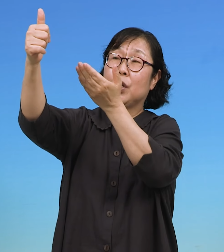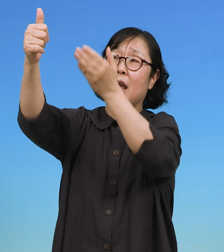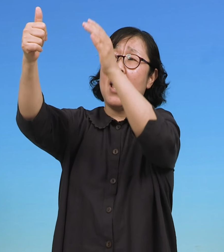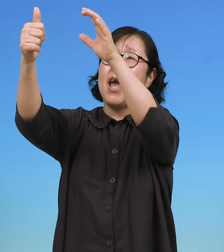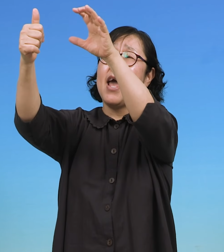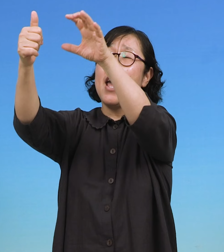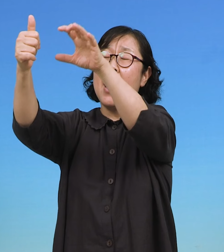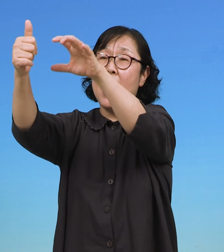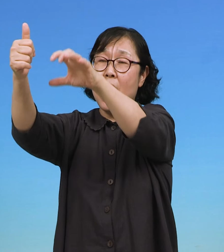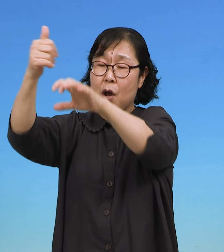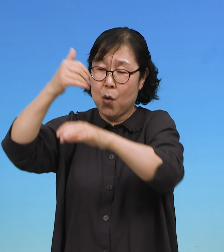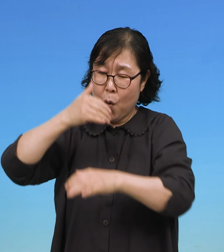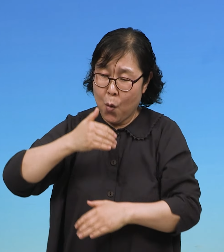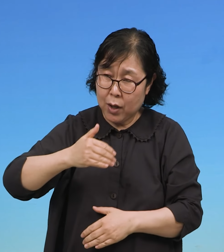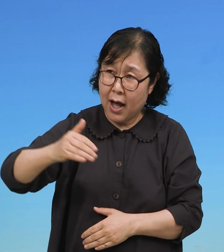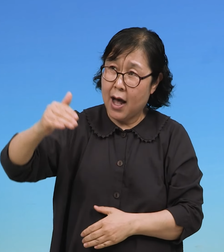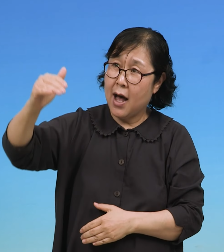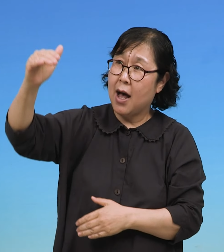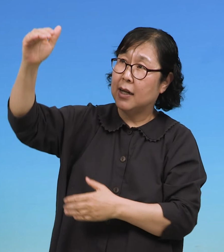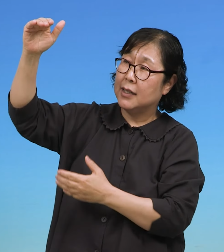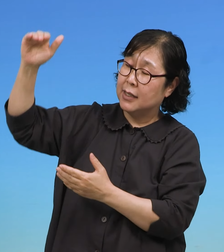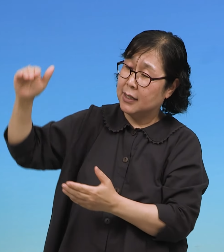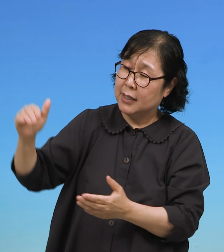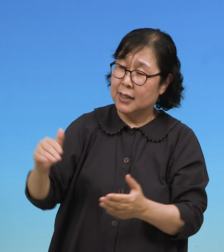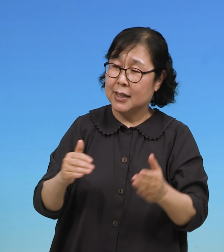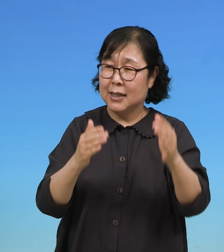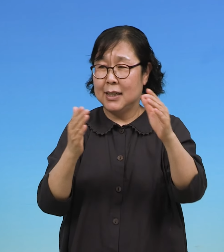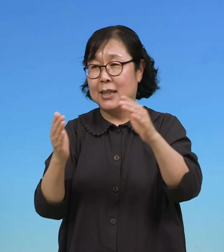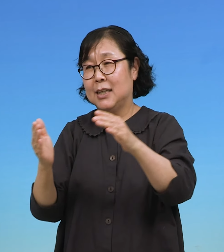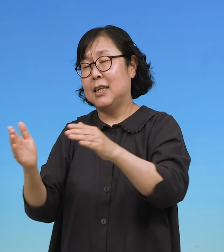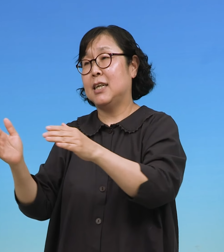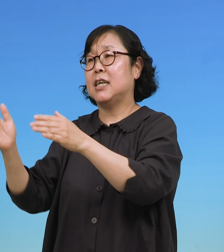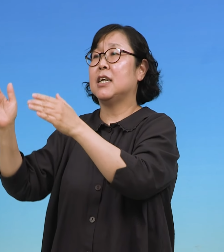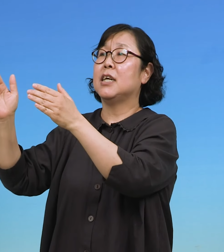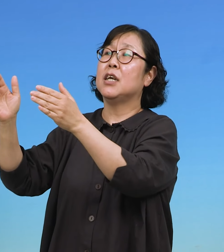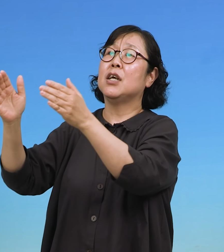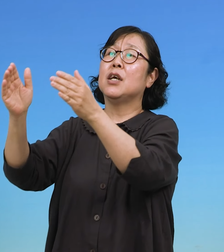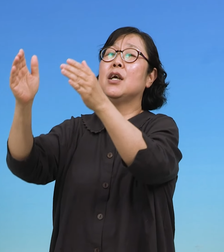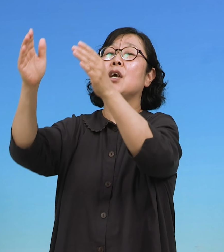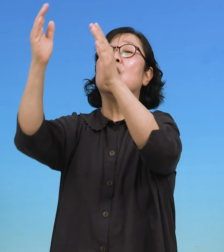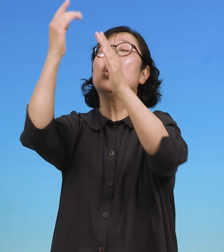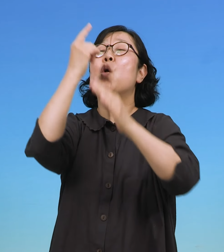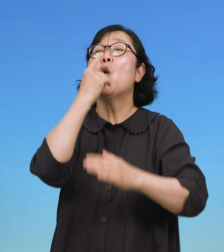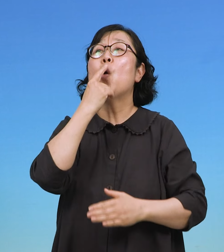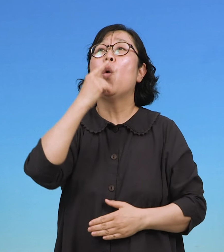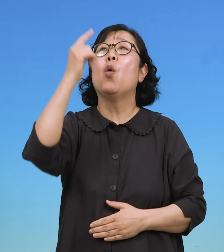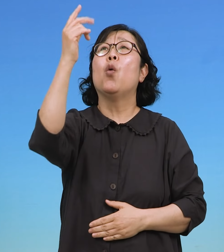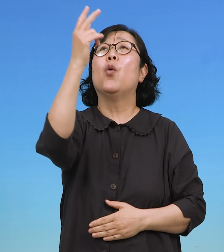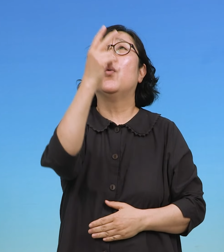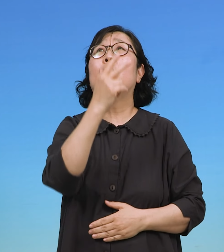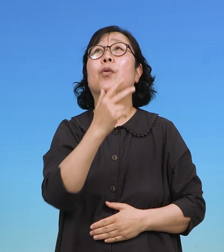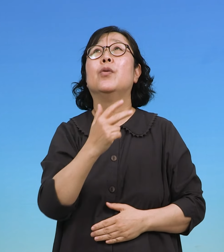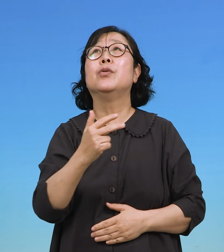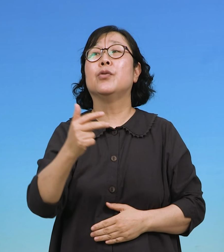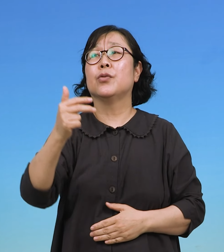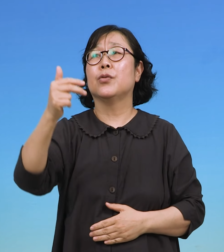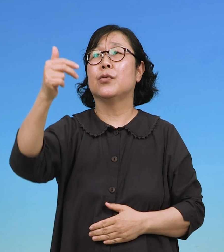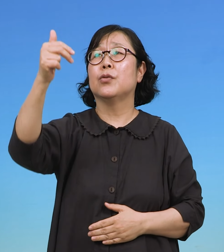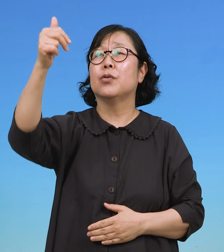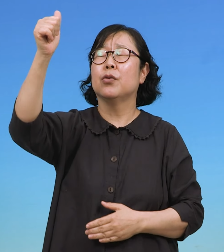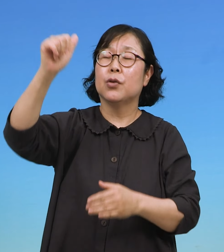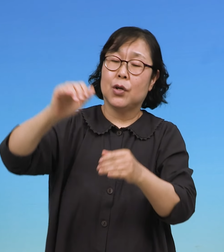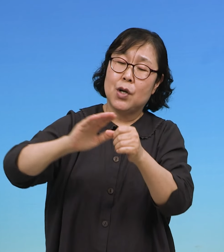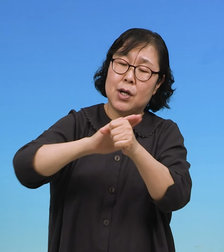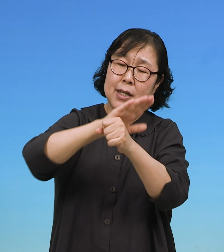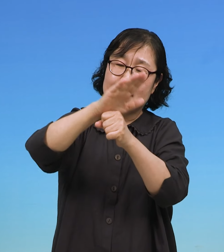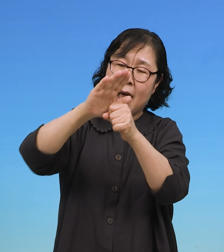주께로 가는 길. 지난 시간 우리에게 한대 호의를 베풀 좋으신